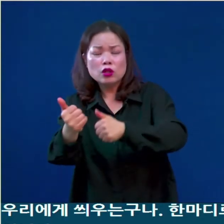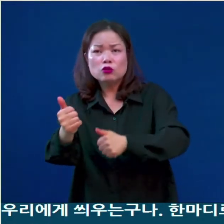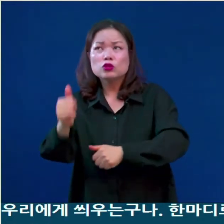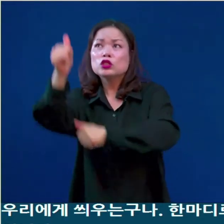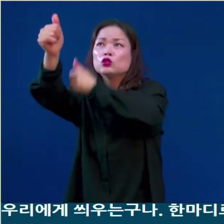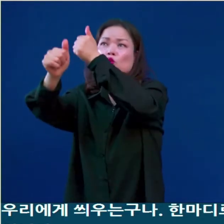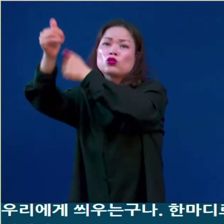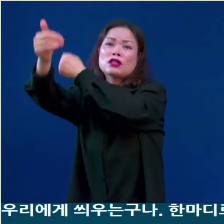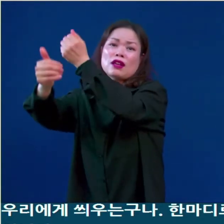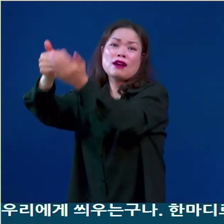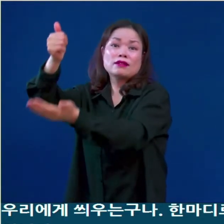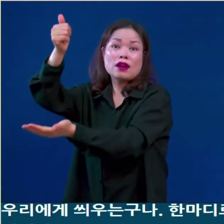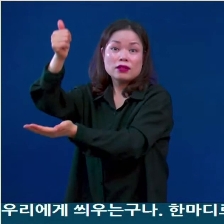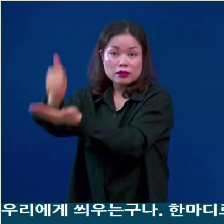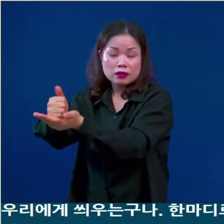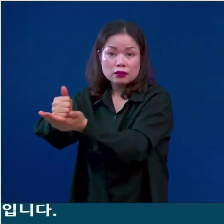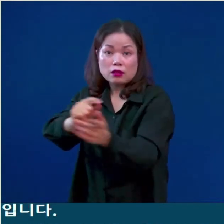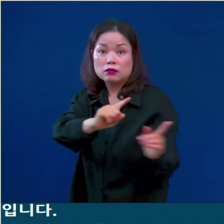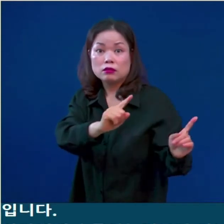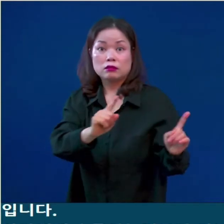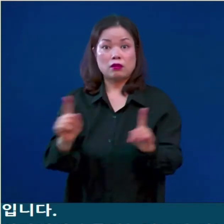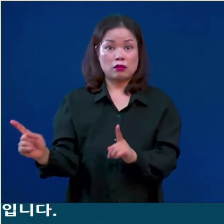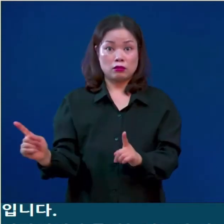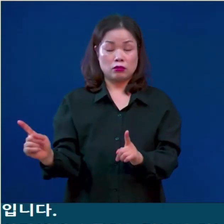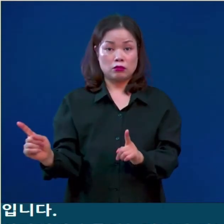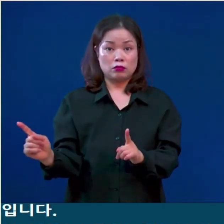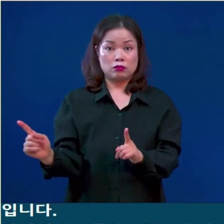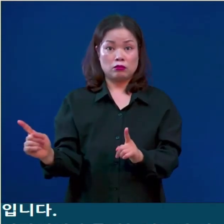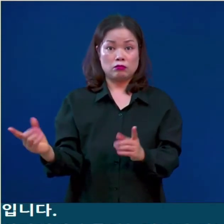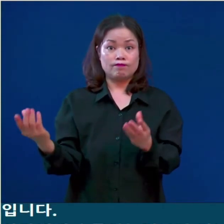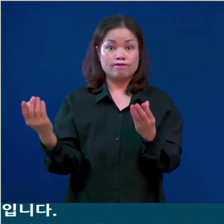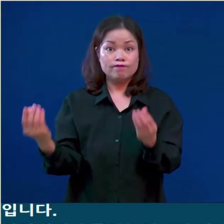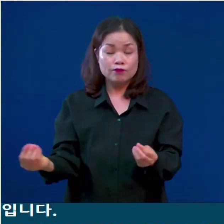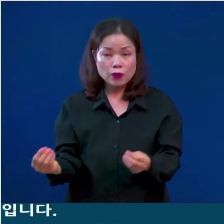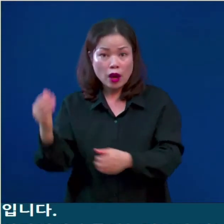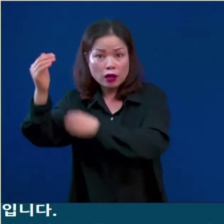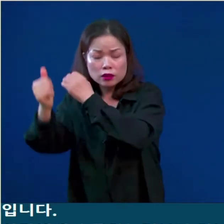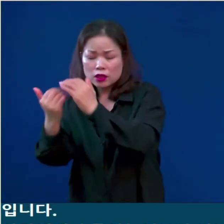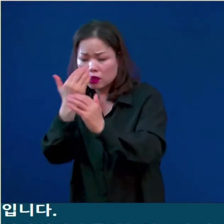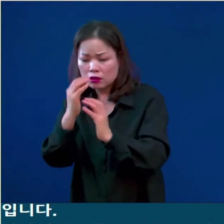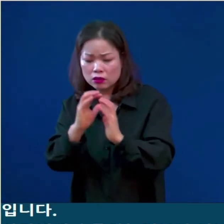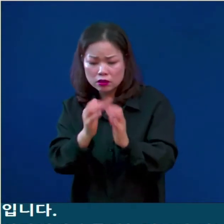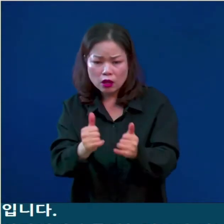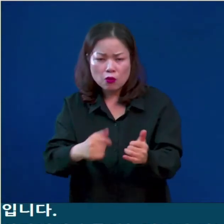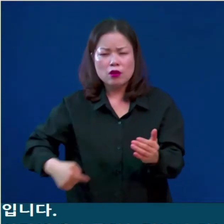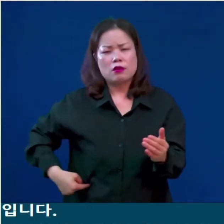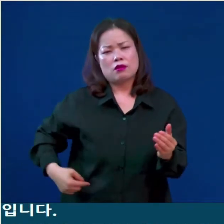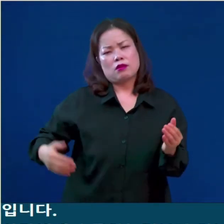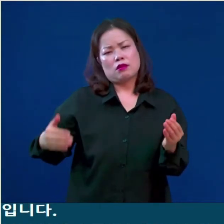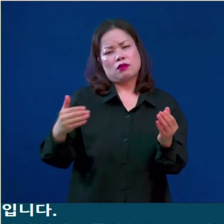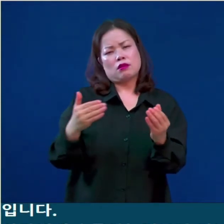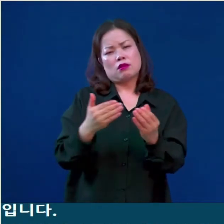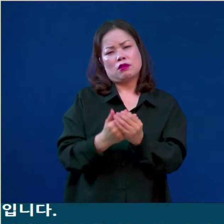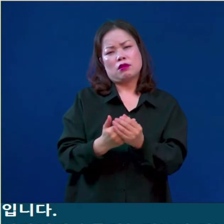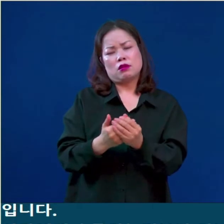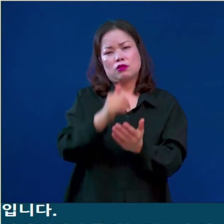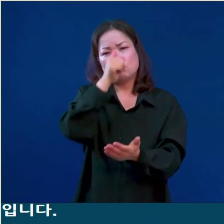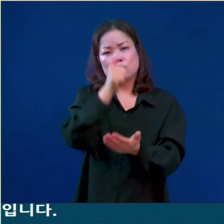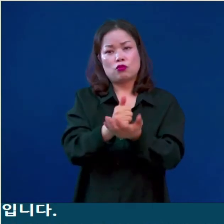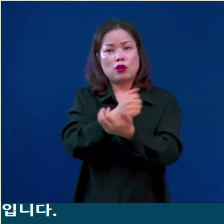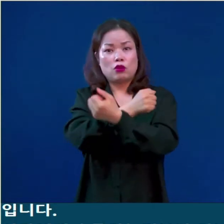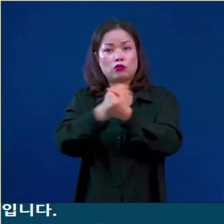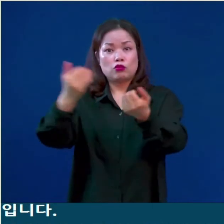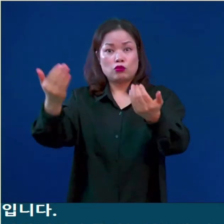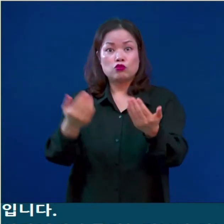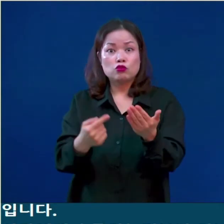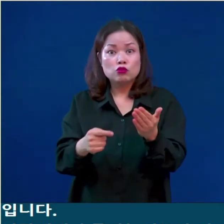조상의 하나님께서 살리셨습니다. 하나님께서는 이스라엘에게 회개와 죄 용서를